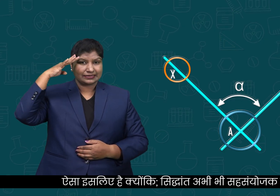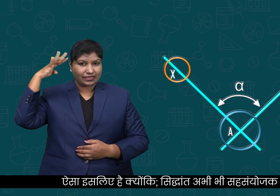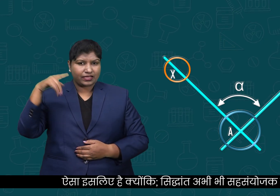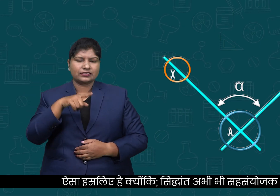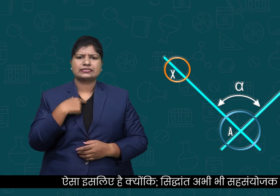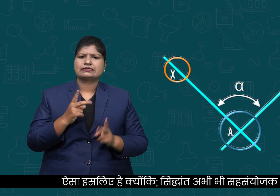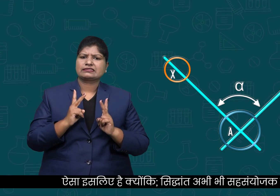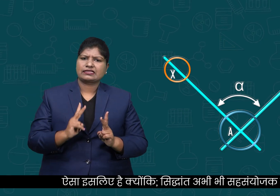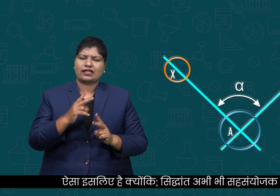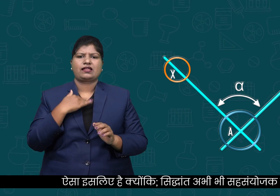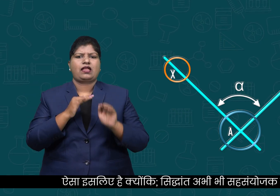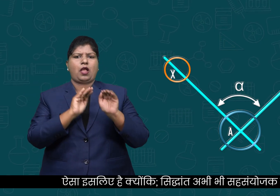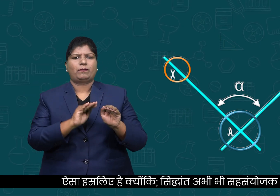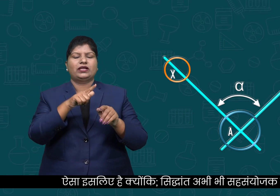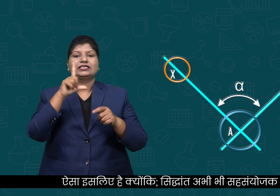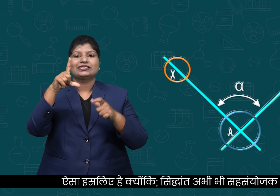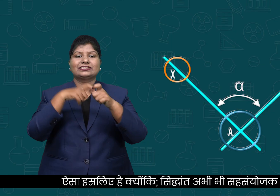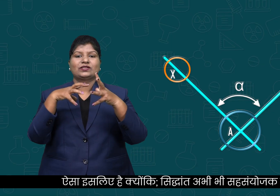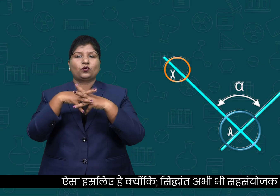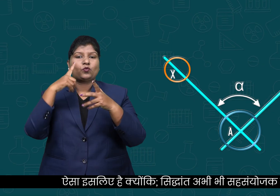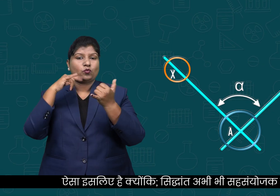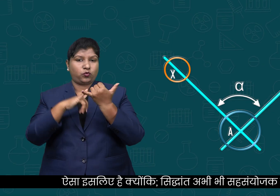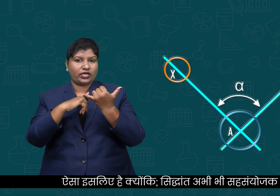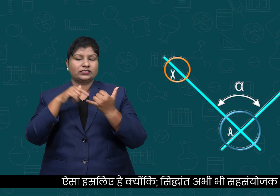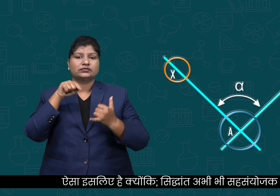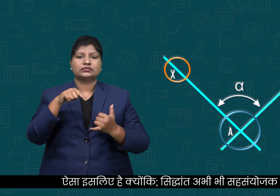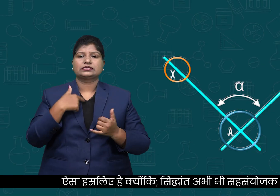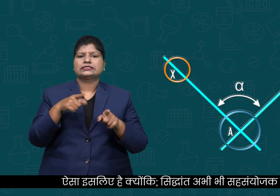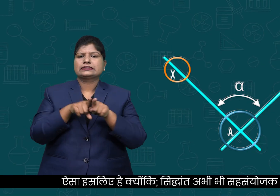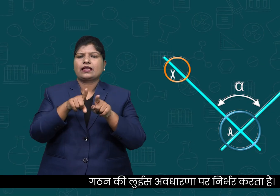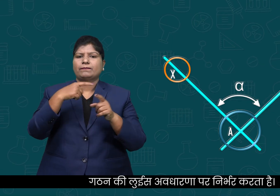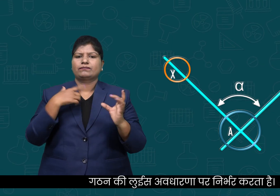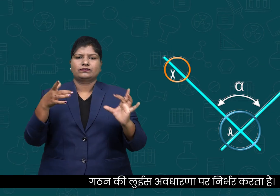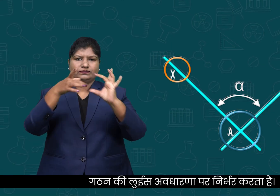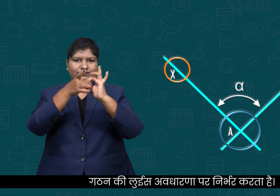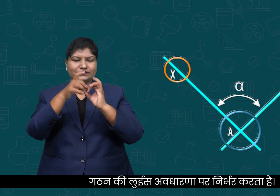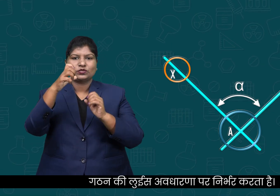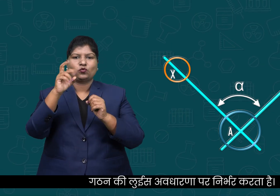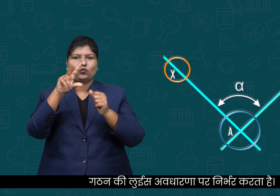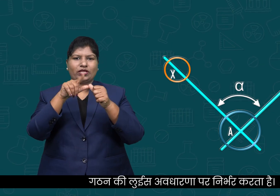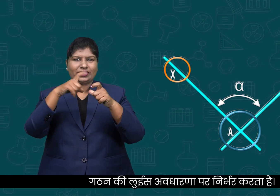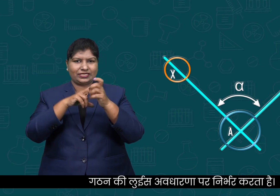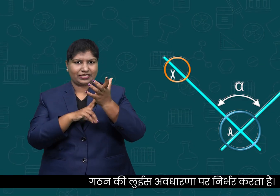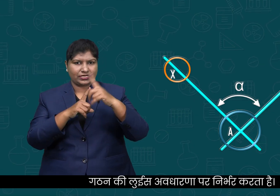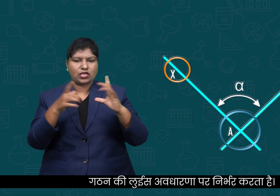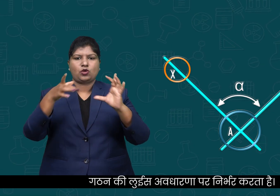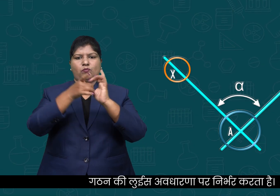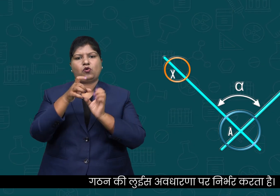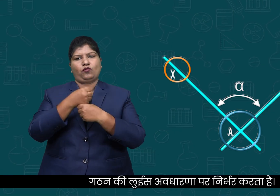है क्योंकि सिद्धांत अभी भी सहसंयोजक बंधन गठन की लुईस अवधारणा पर निर्भर करता